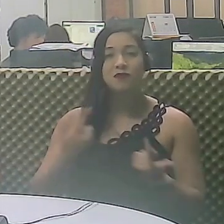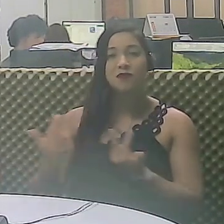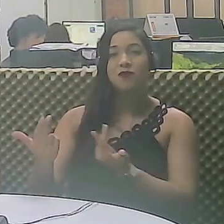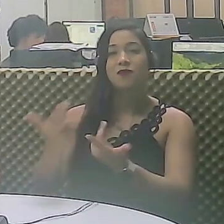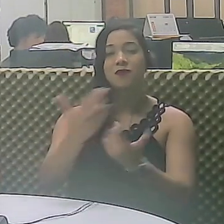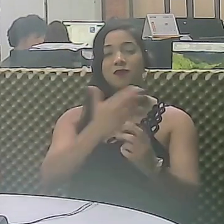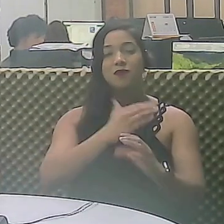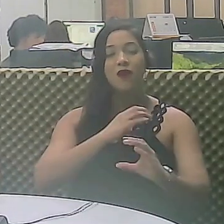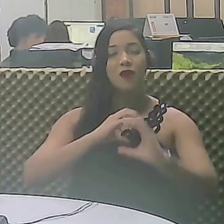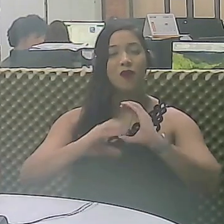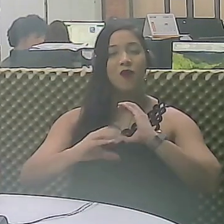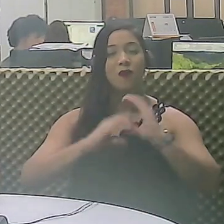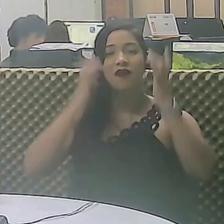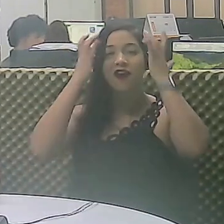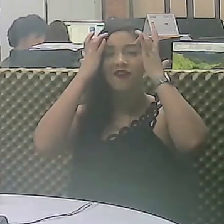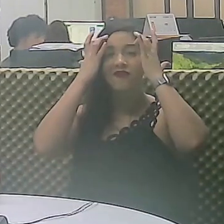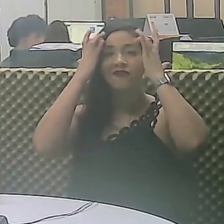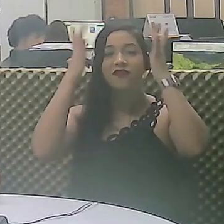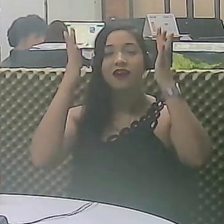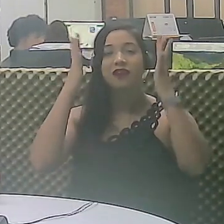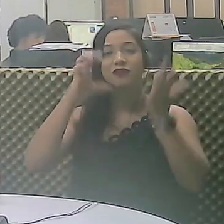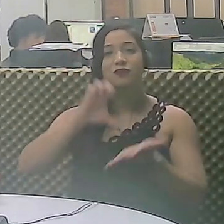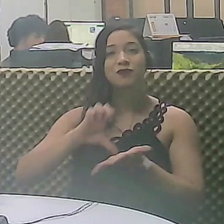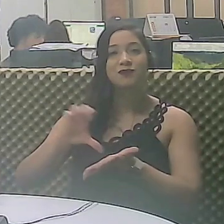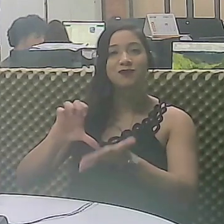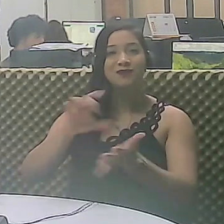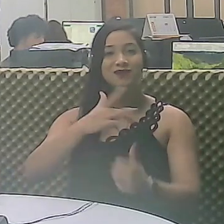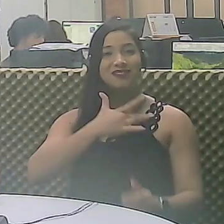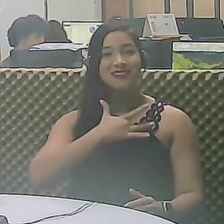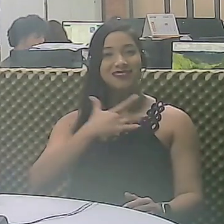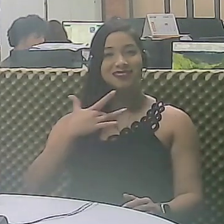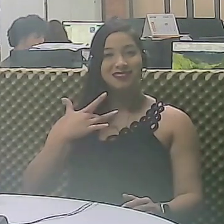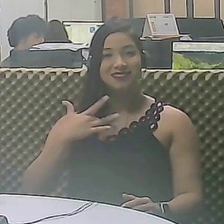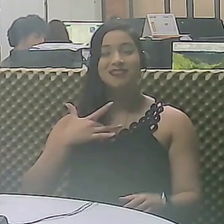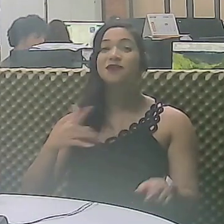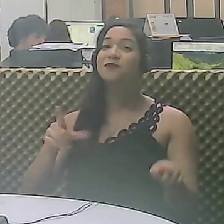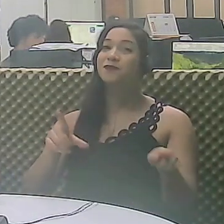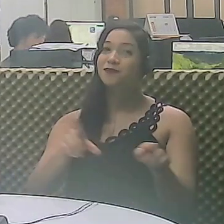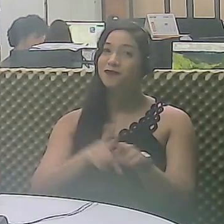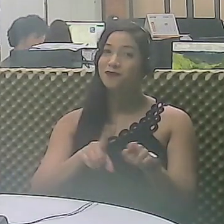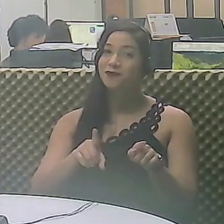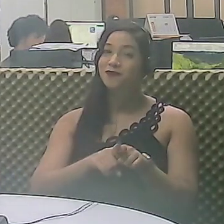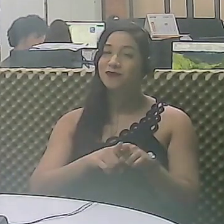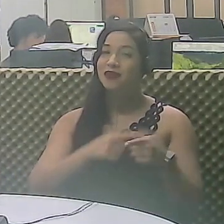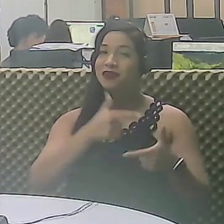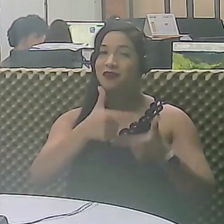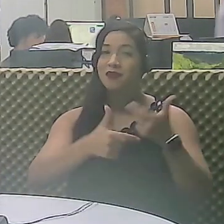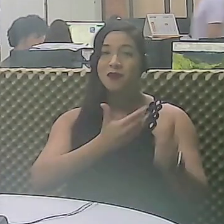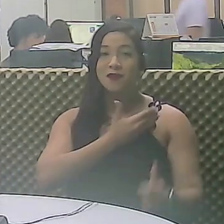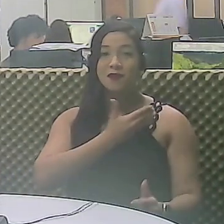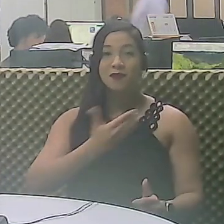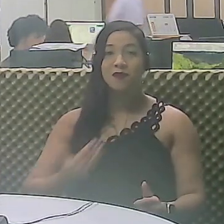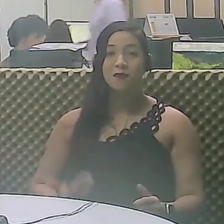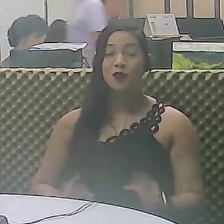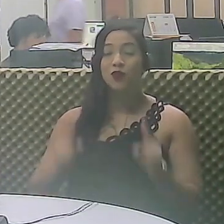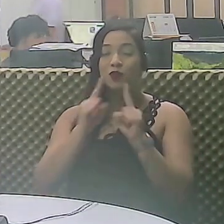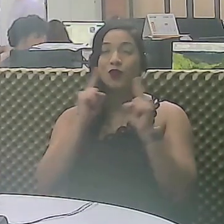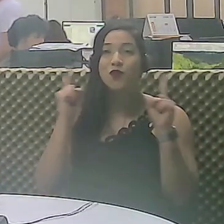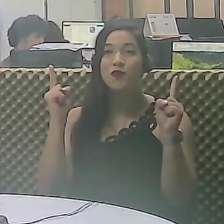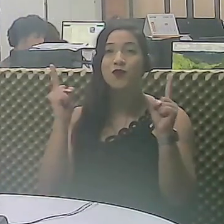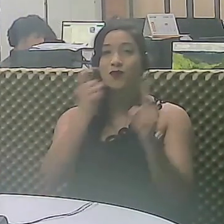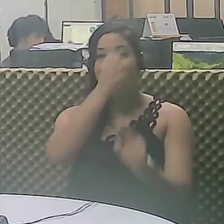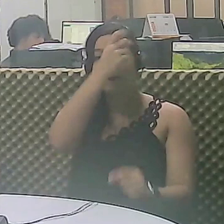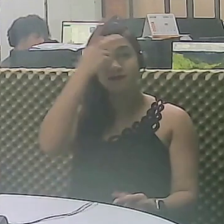bem atendidas em todas as nossas unidades de saúde. E também em todos os serviços públicos oferecidos pela